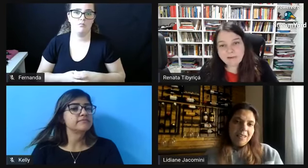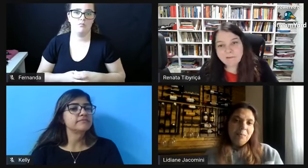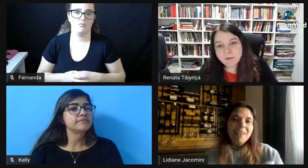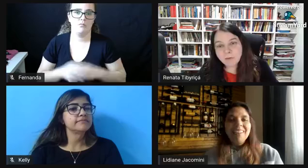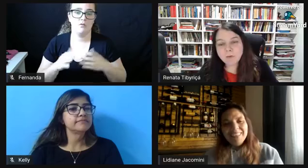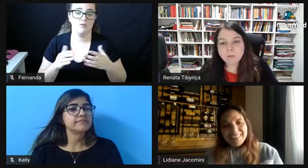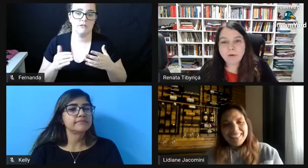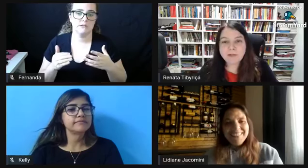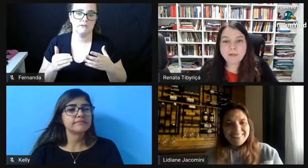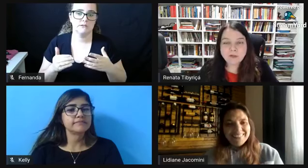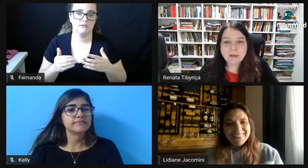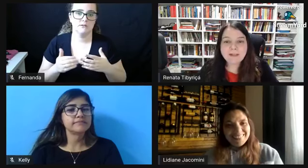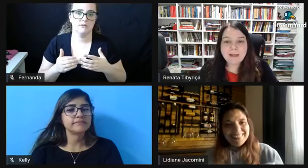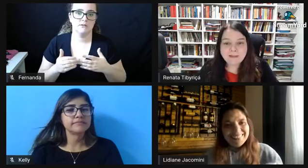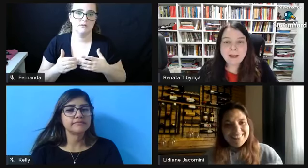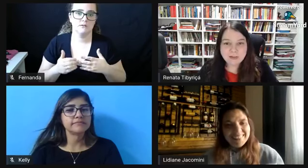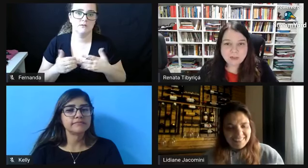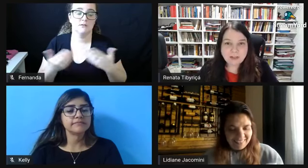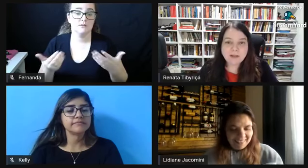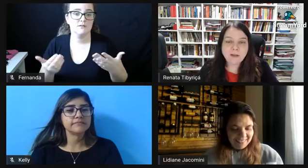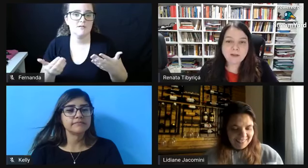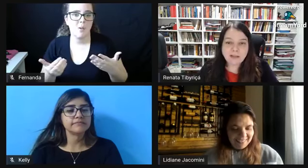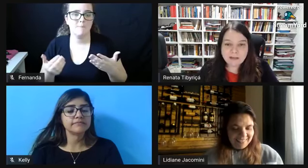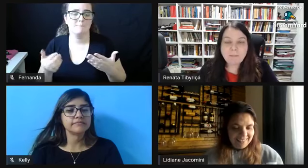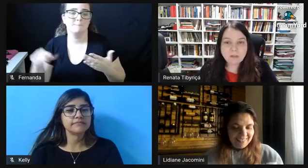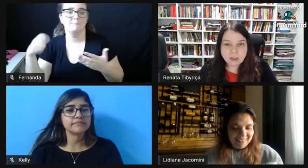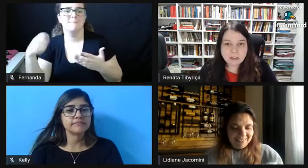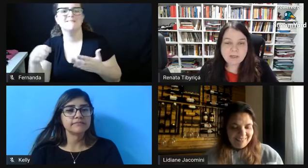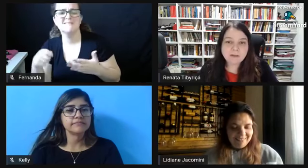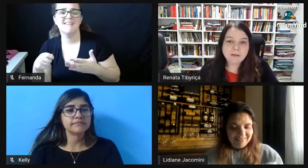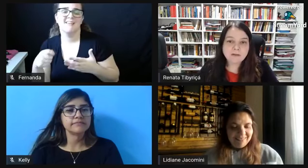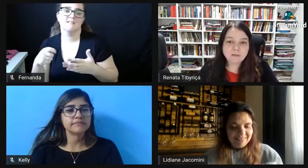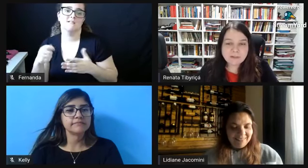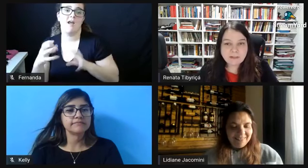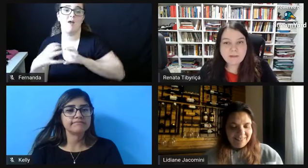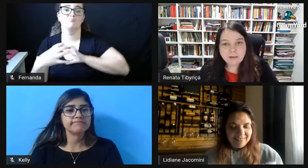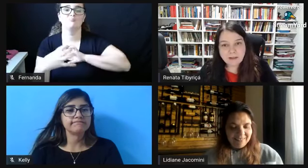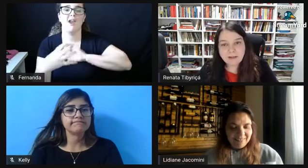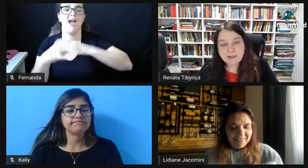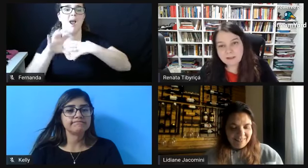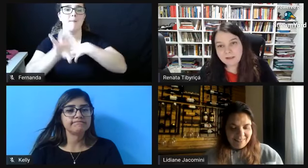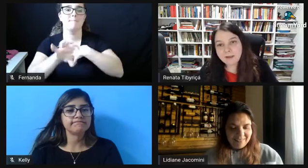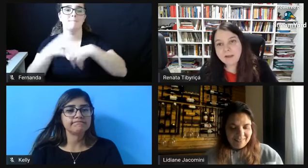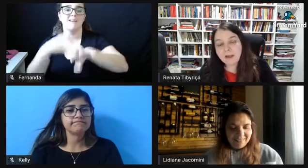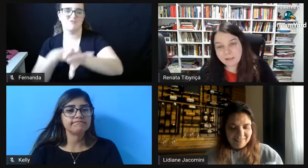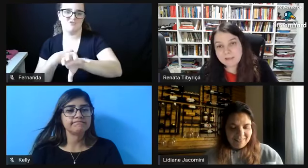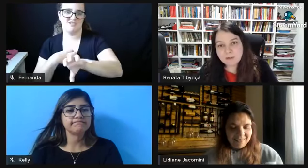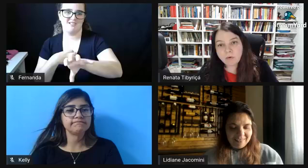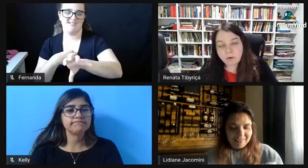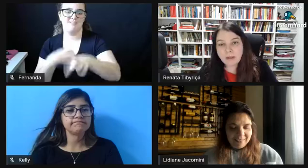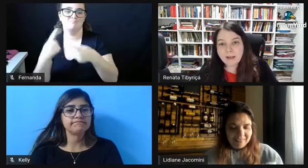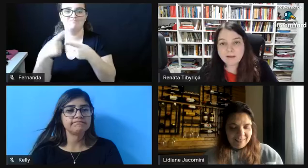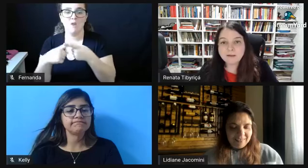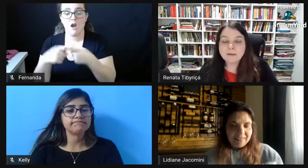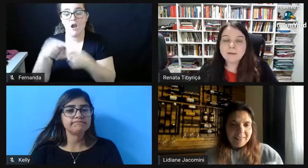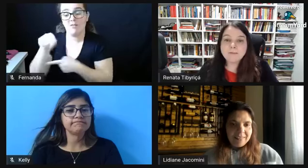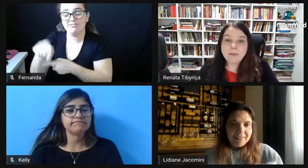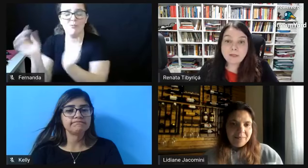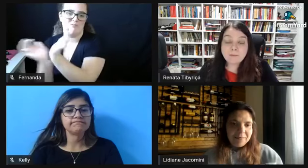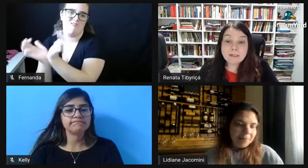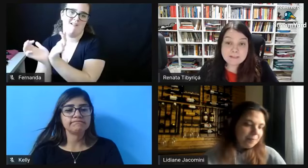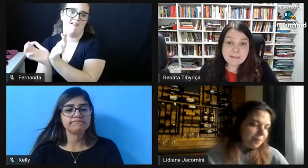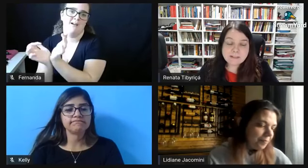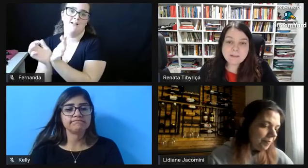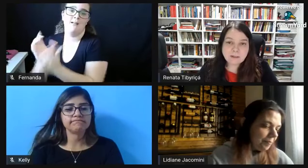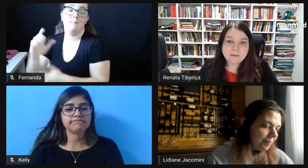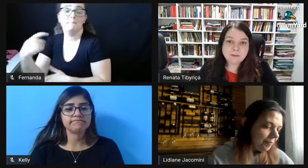e aí vai a solidariedade, né, da empatia, de você entender que aquele seu colega,